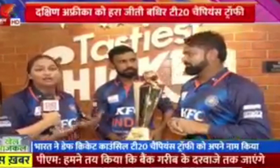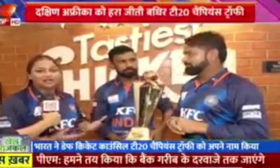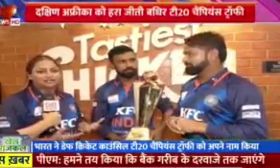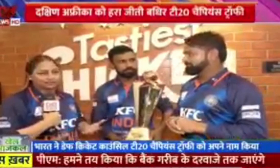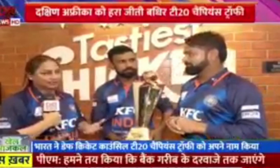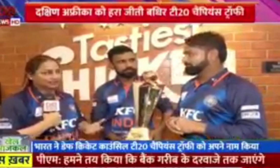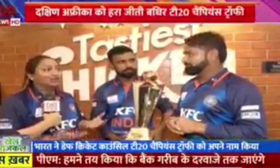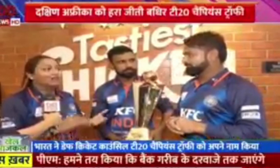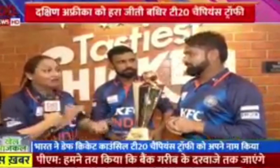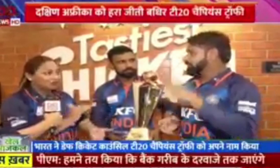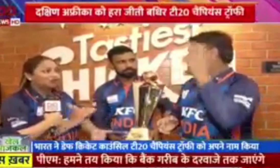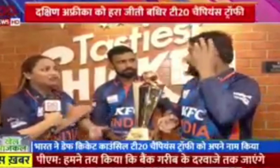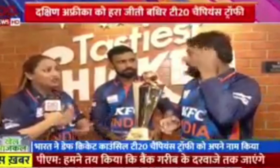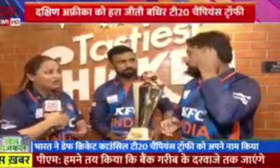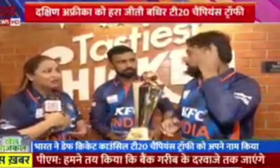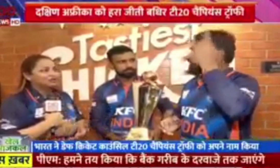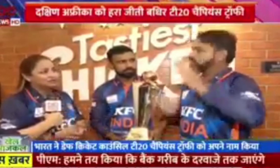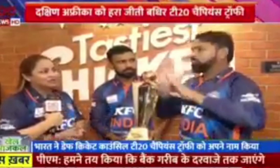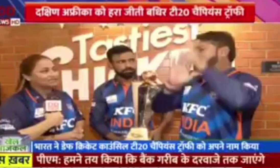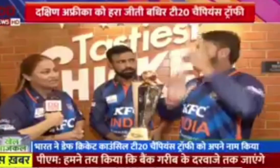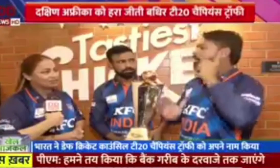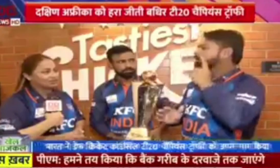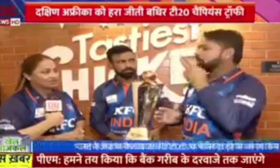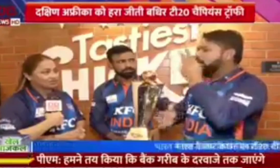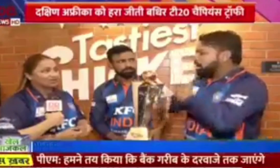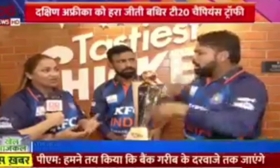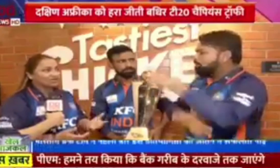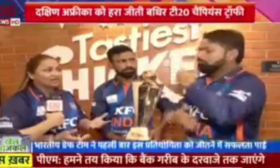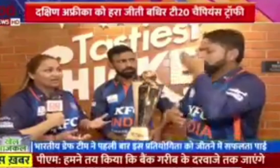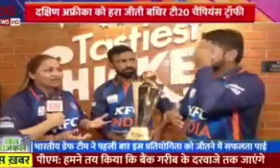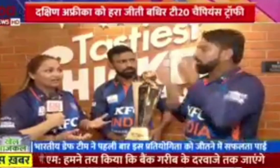करा सकते हैं, वो ट्रॉफी जो है वो हमारे पास आ चुकी है।